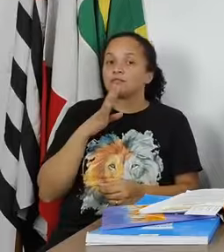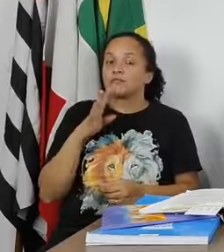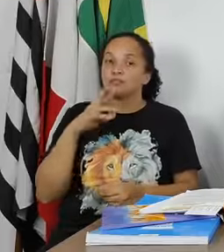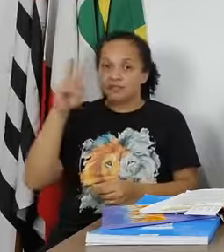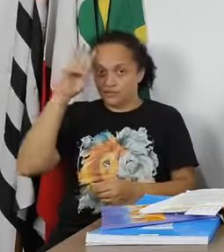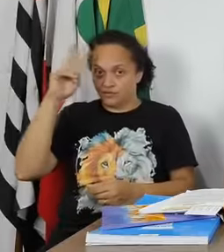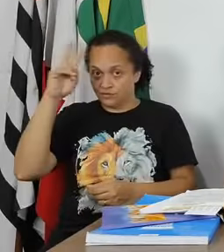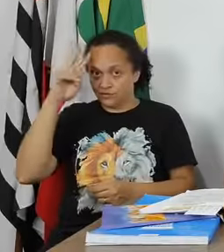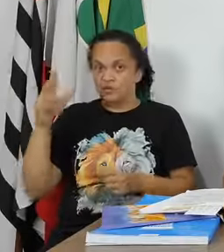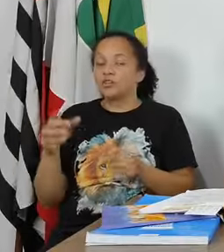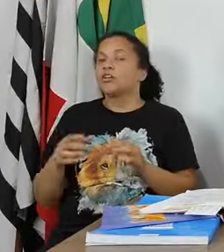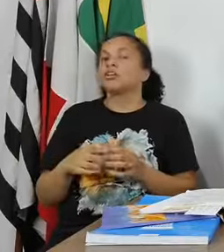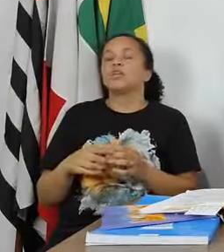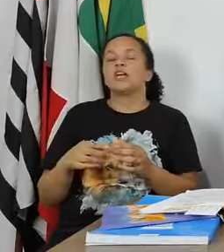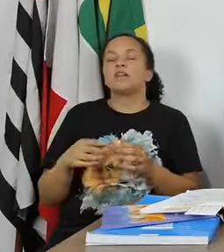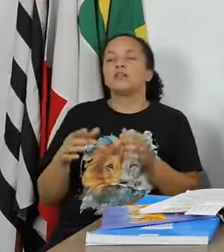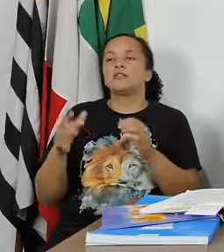fácil, né?